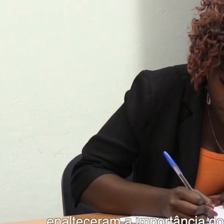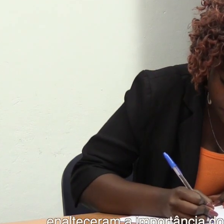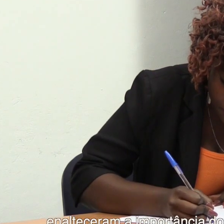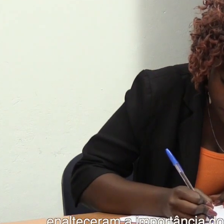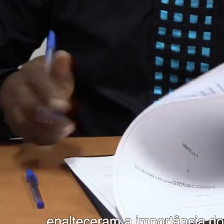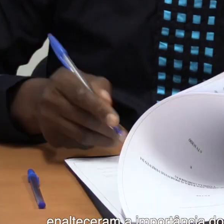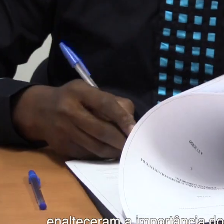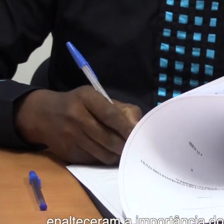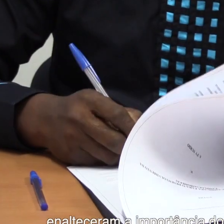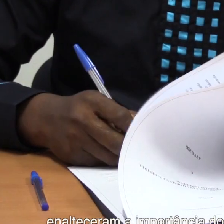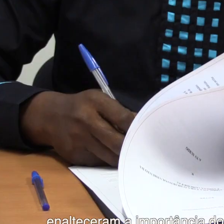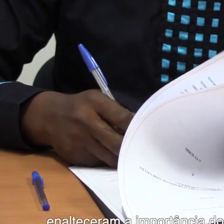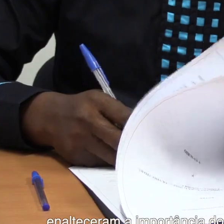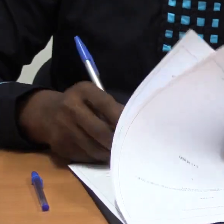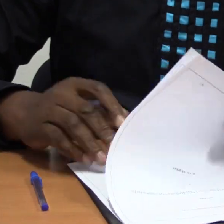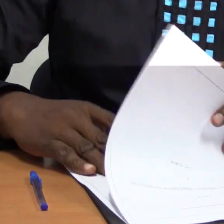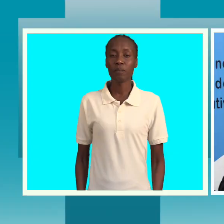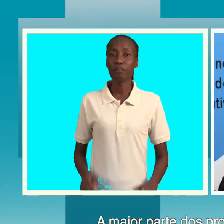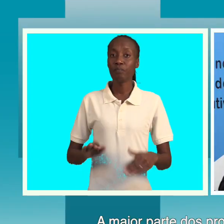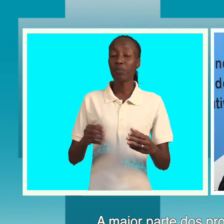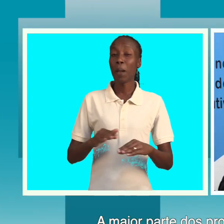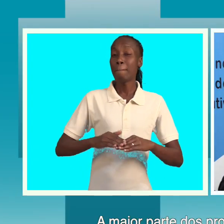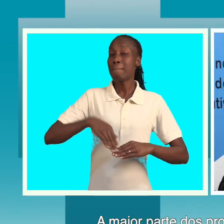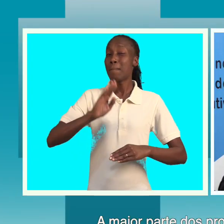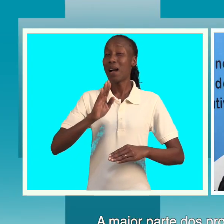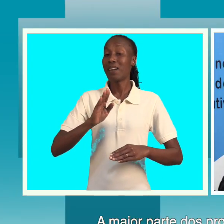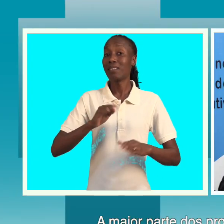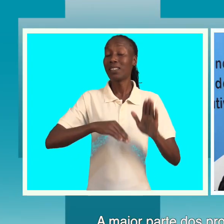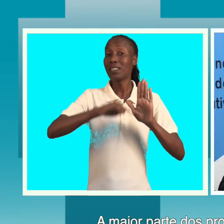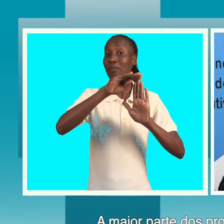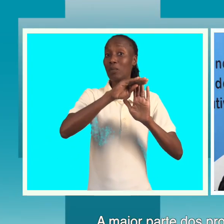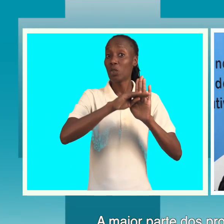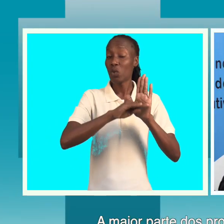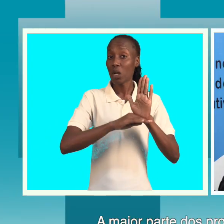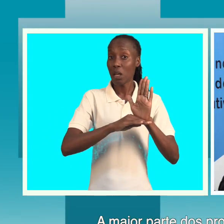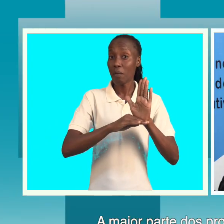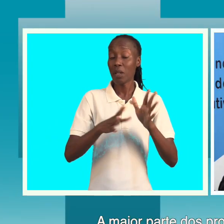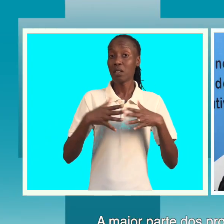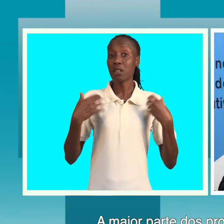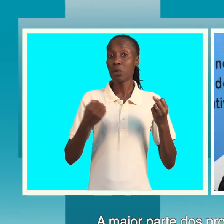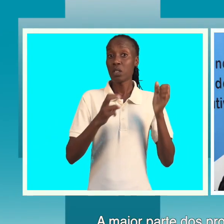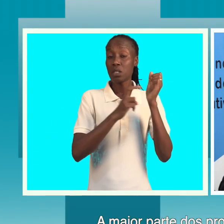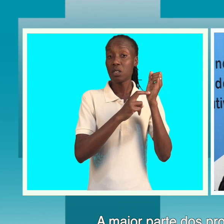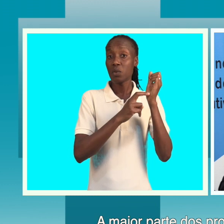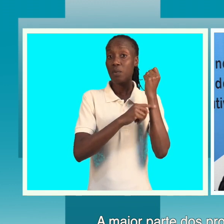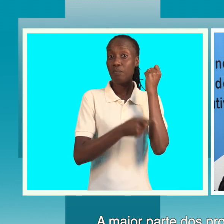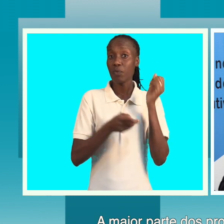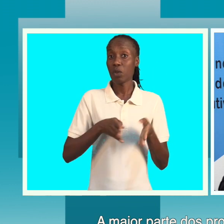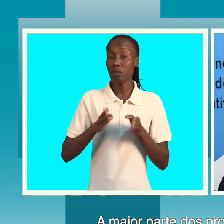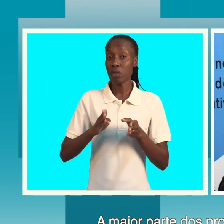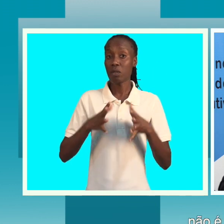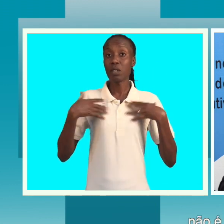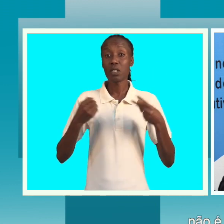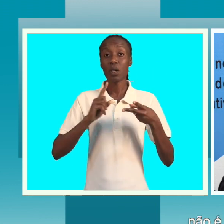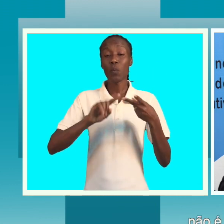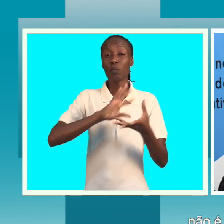importância do acordo para esta camada social. A maior parte dos programas em saúde sexual e reprodutiva e em saúde, no geral,